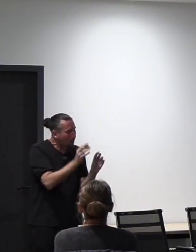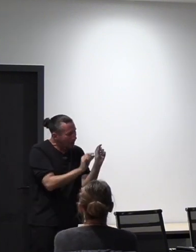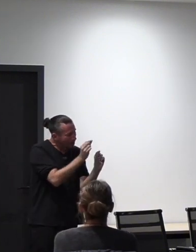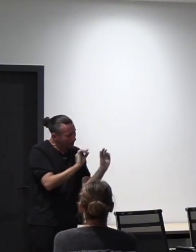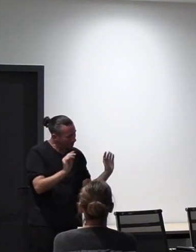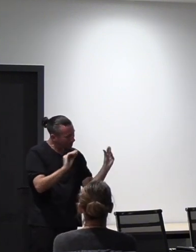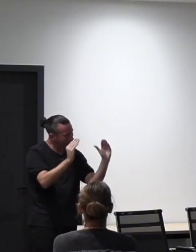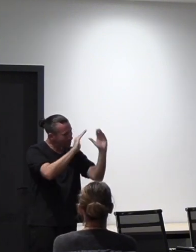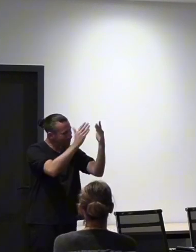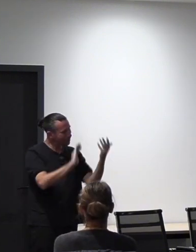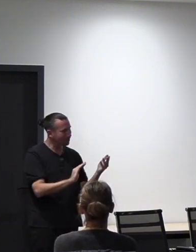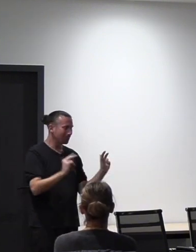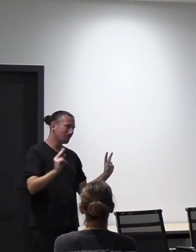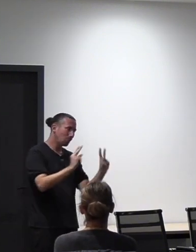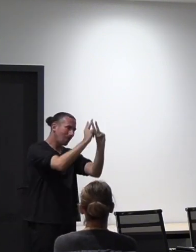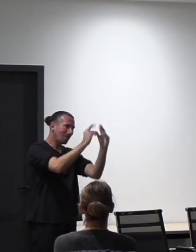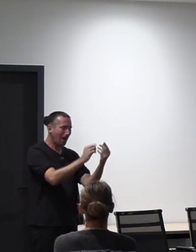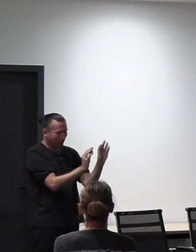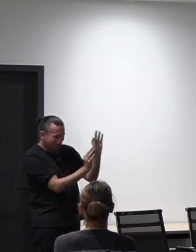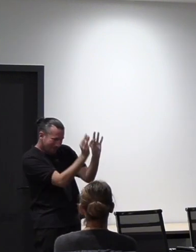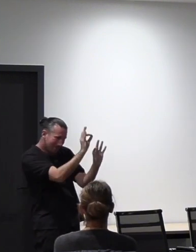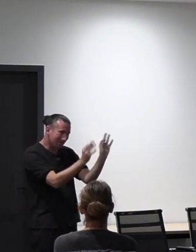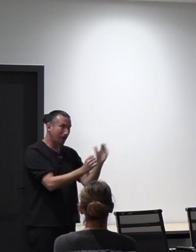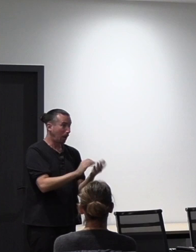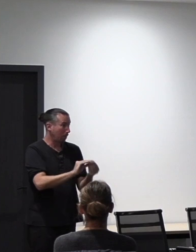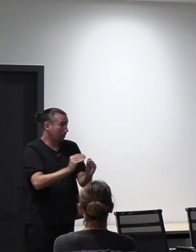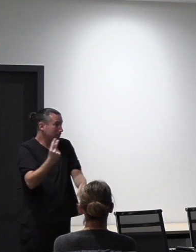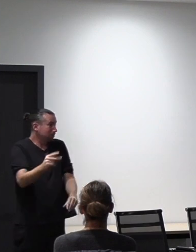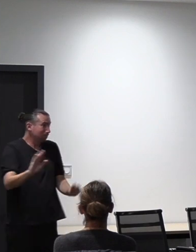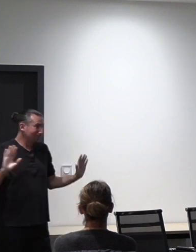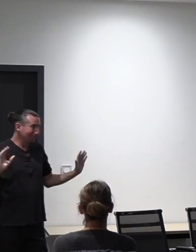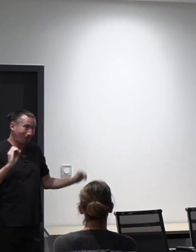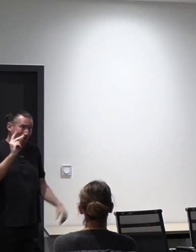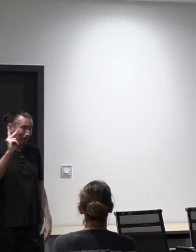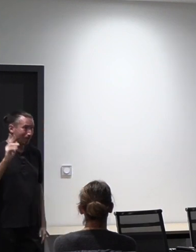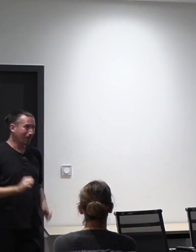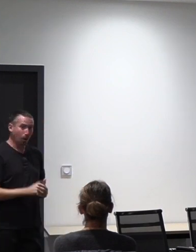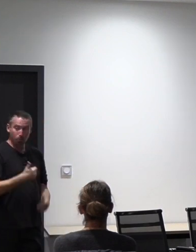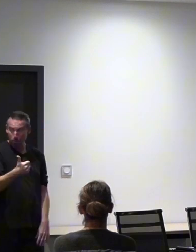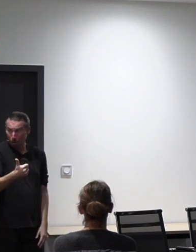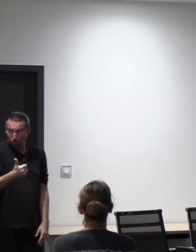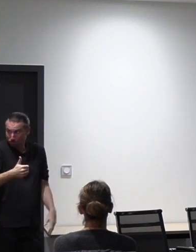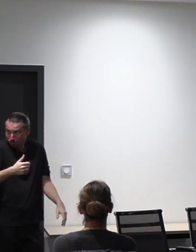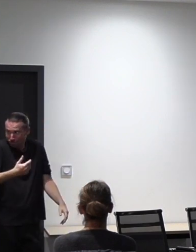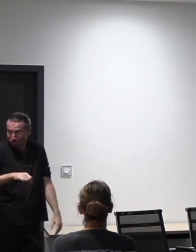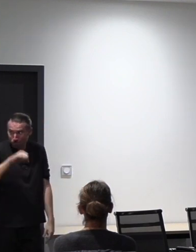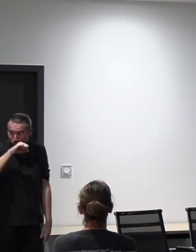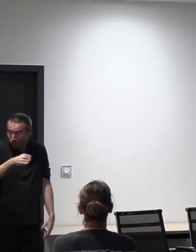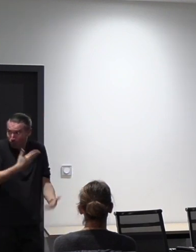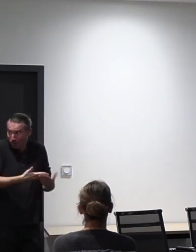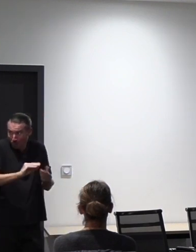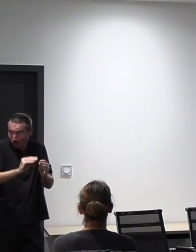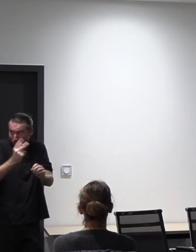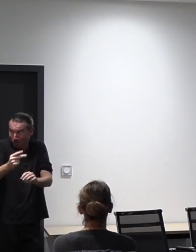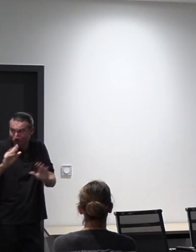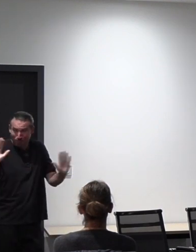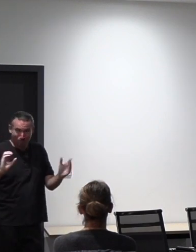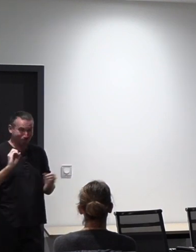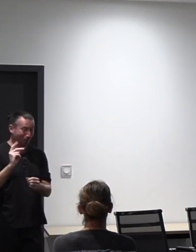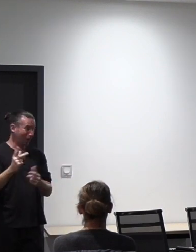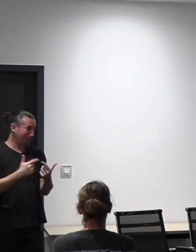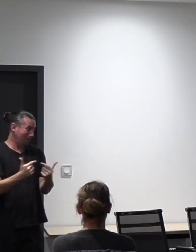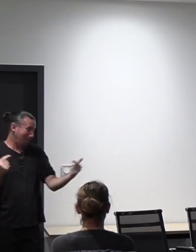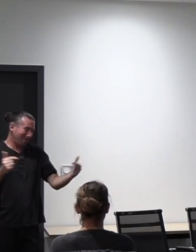ânerie. Mais non, si c'est son problème à lui, bravo, on peut le reconnaître. Ok, tu fais des maquettes d'allumettes, c'est ton problème, etc. On peut dire